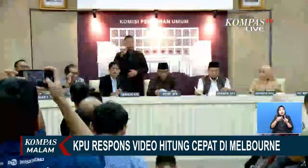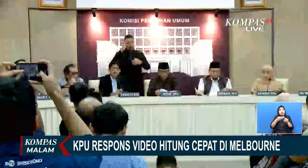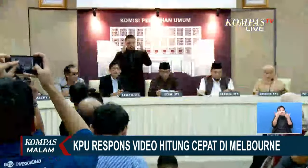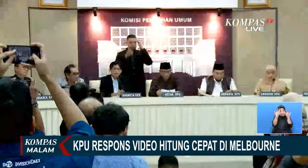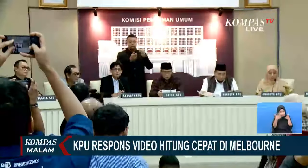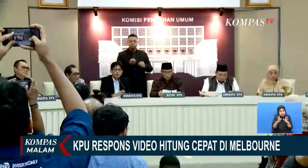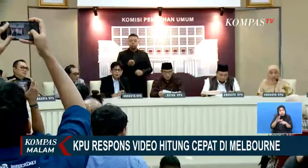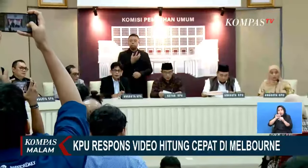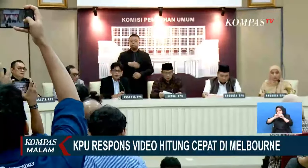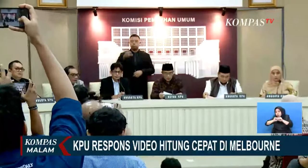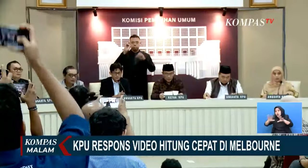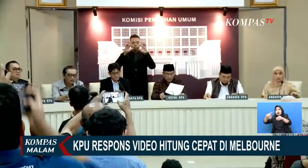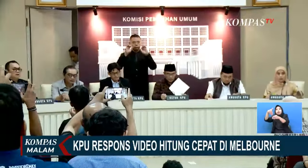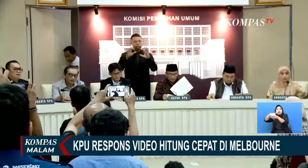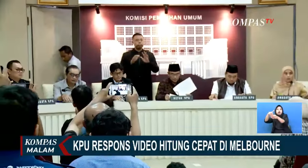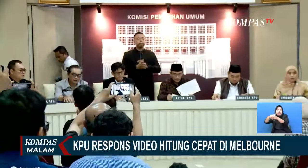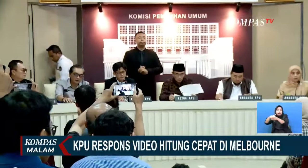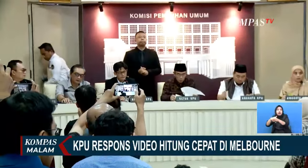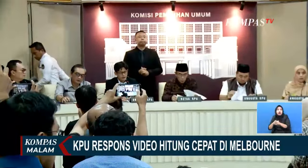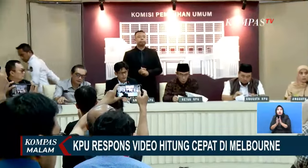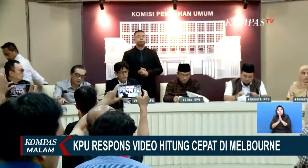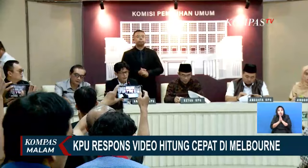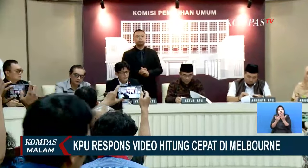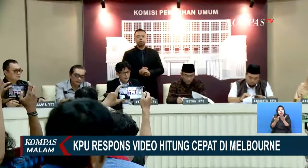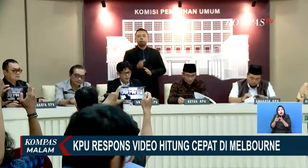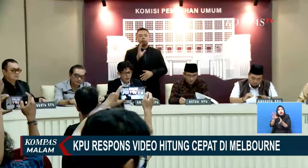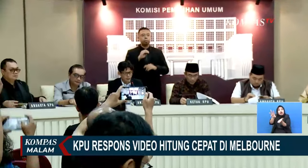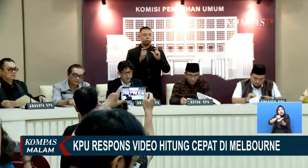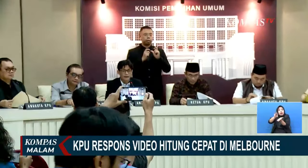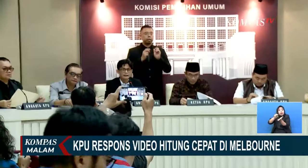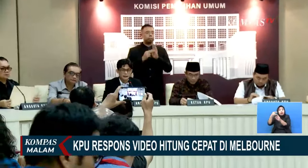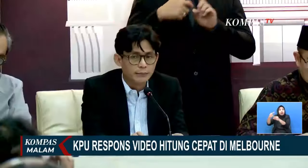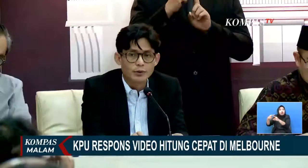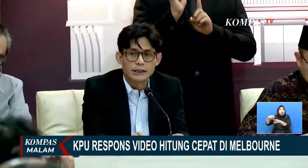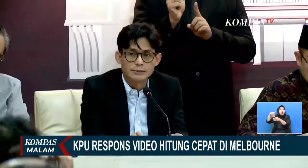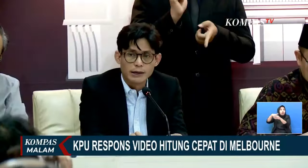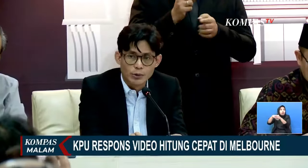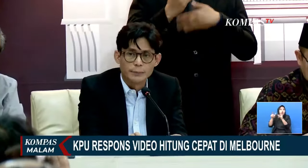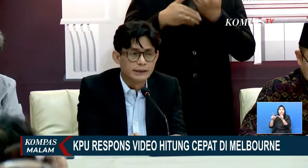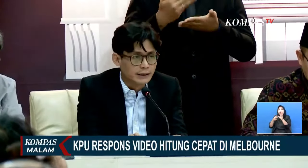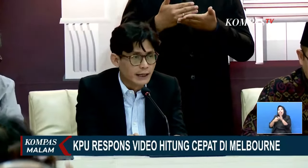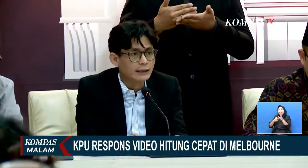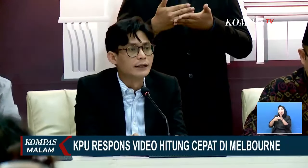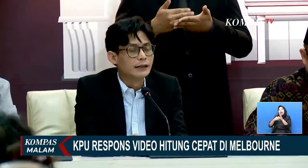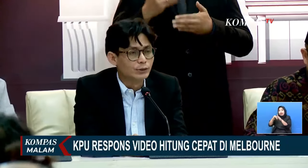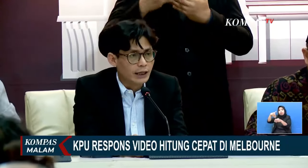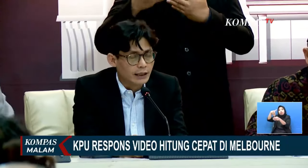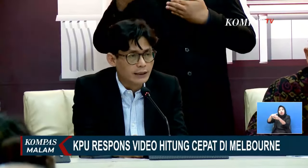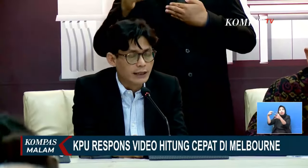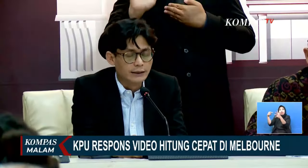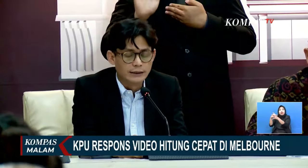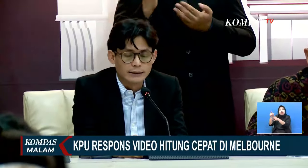dilakukan Hasim meminta publik tidak menghiraukan rekaman hasil penghitungan suara WNI yang mengikuti pemilu